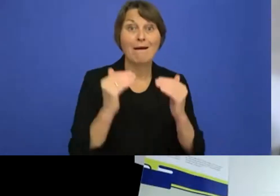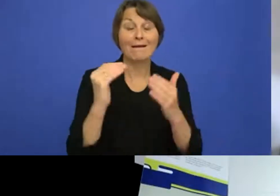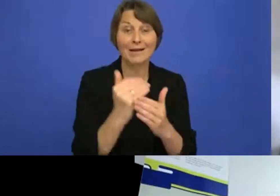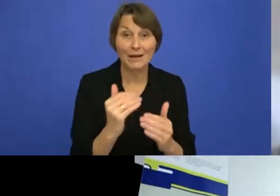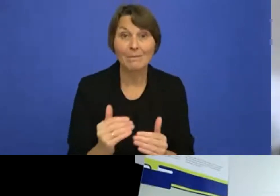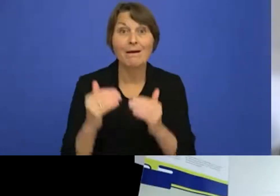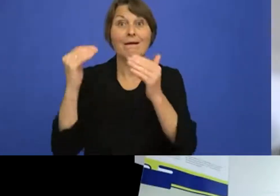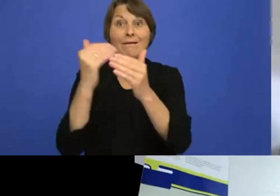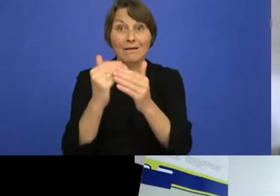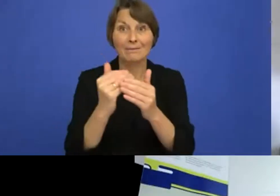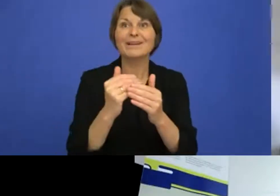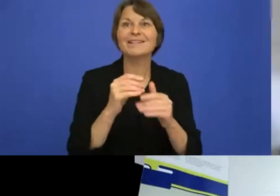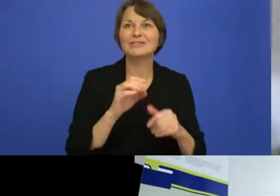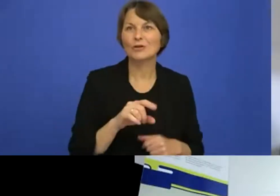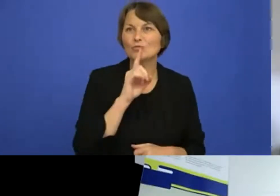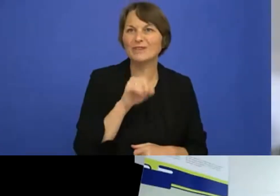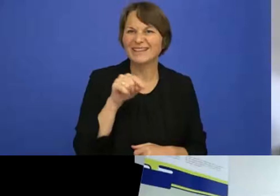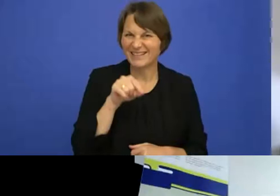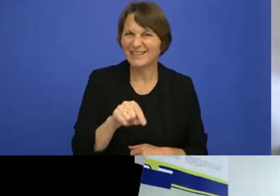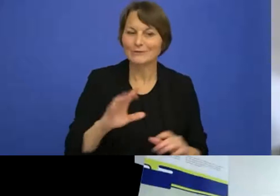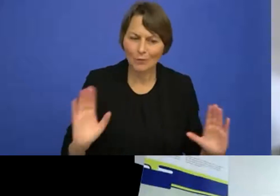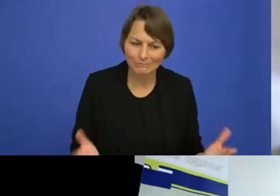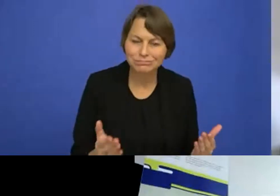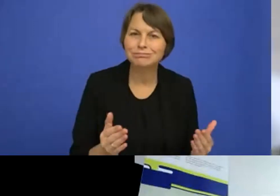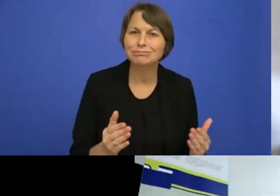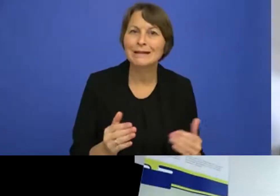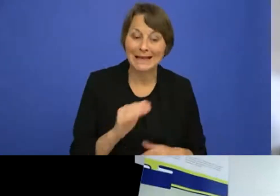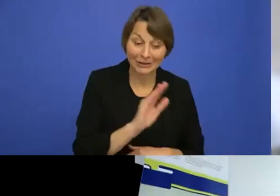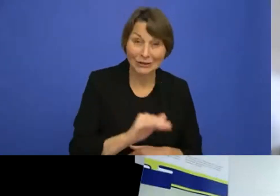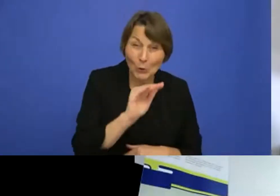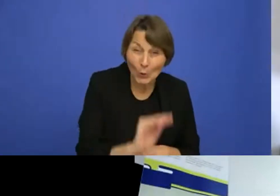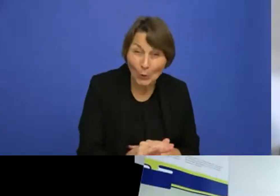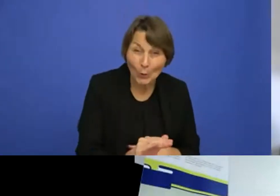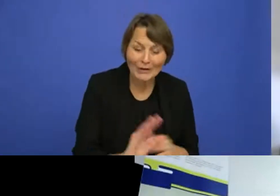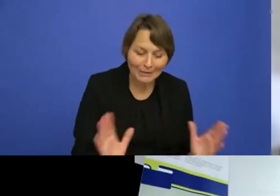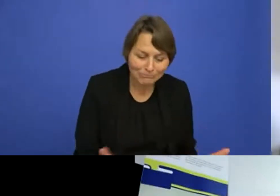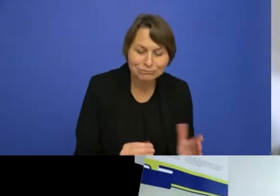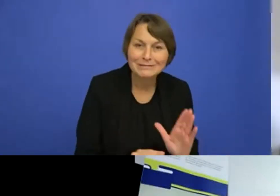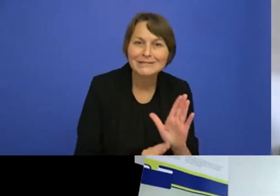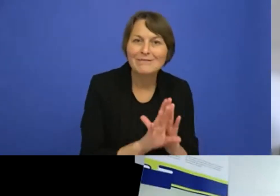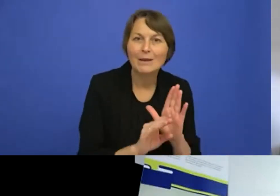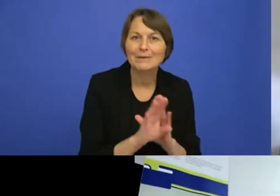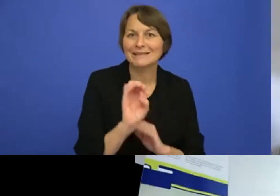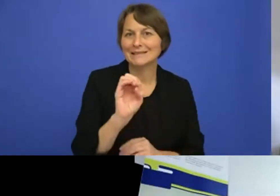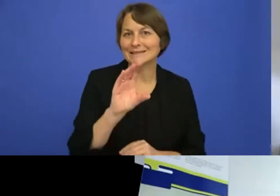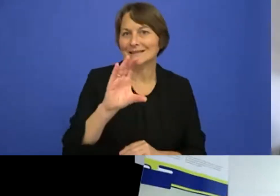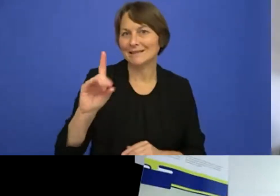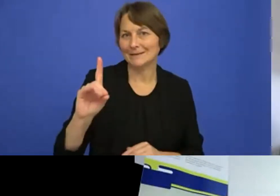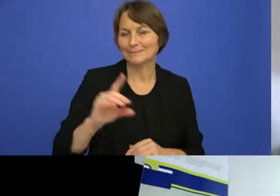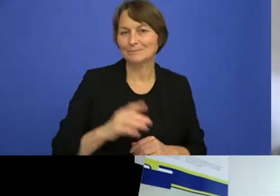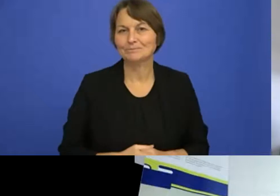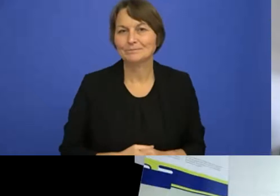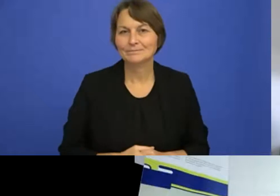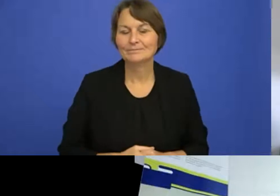revenus moyens. Évidemment, il existe des orientations, des principes directeurs depuis longtemps au niveau